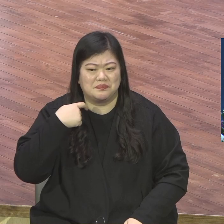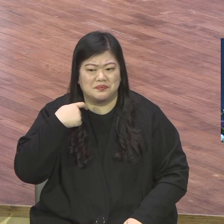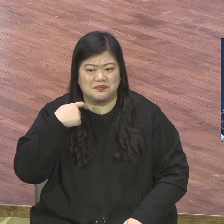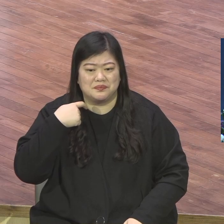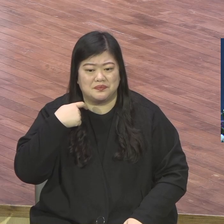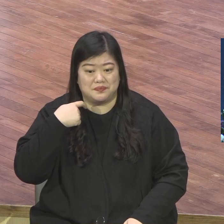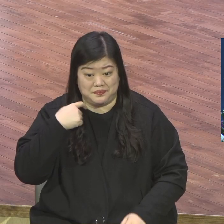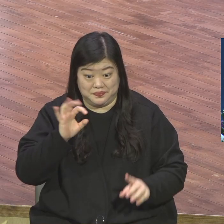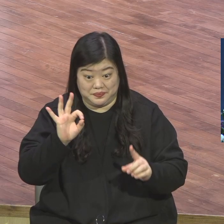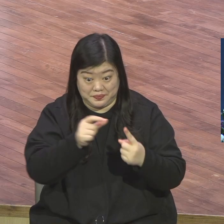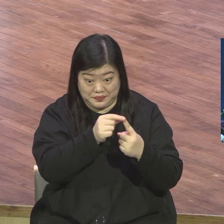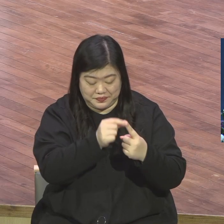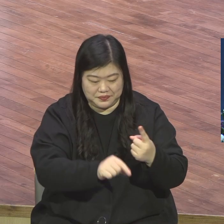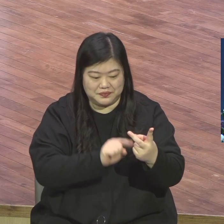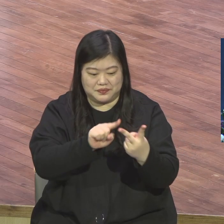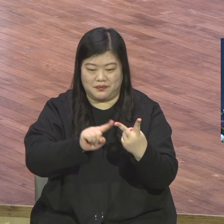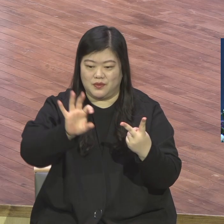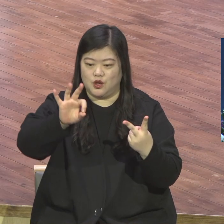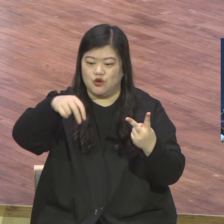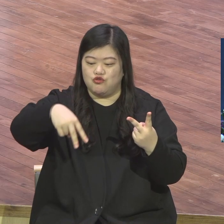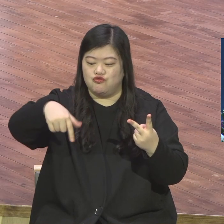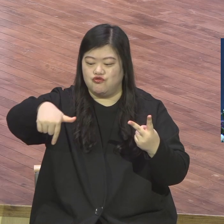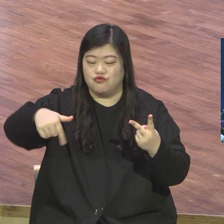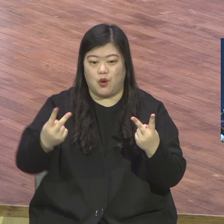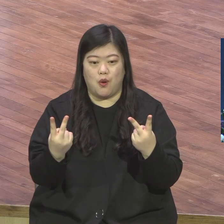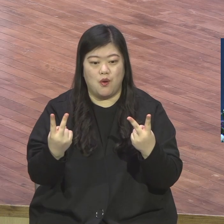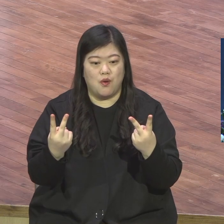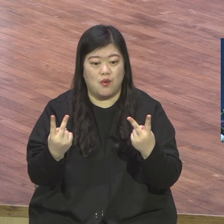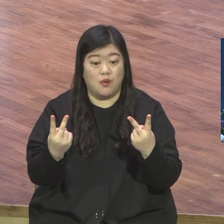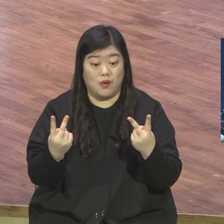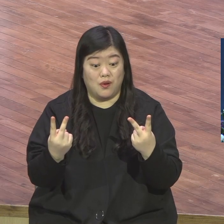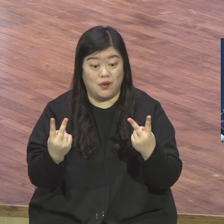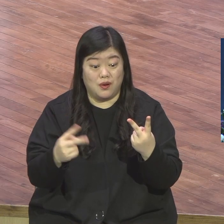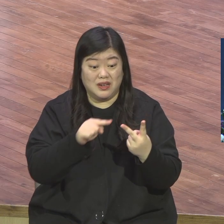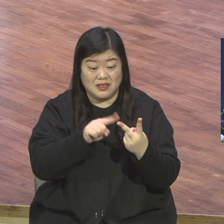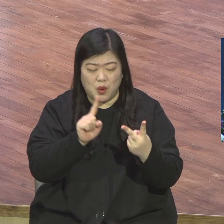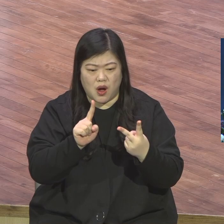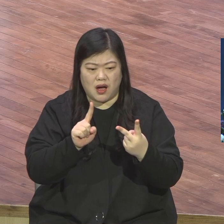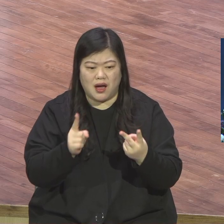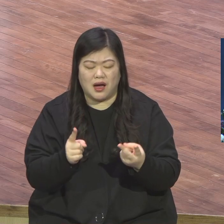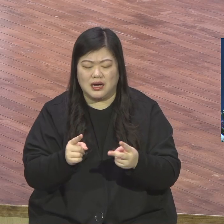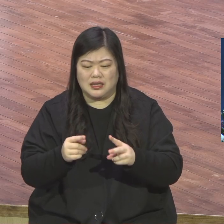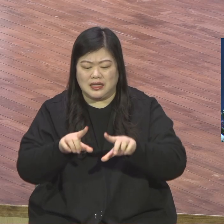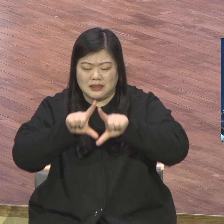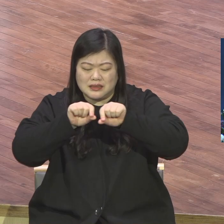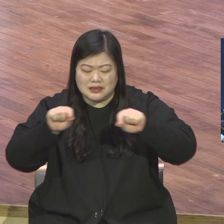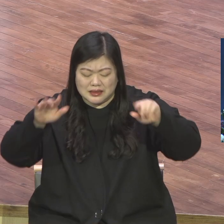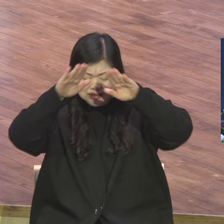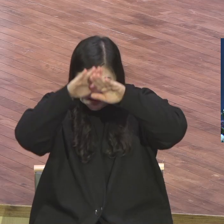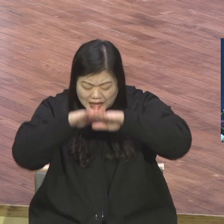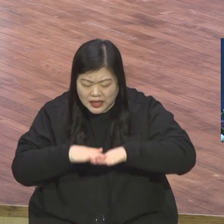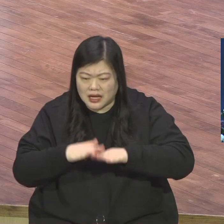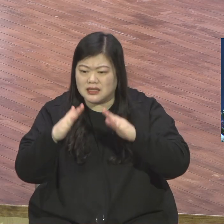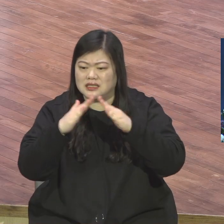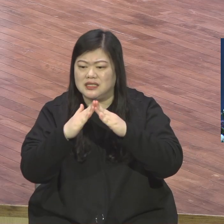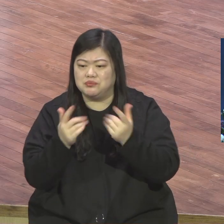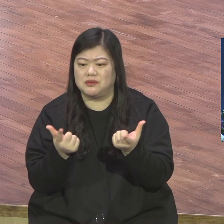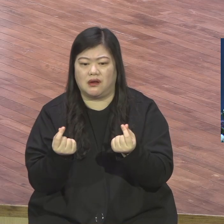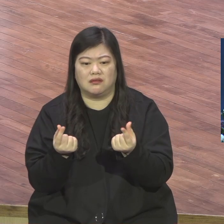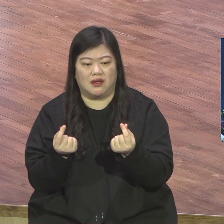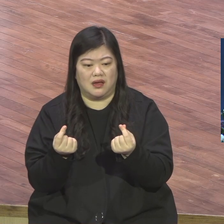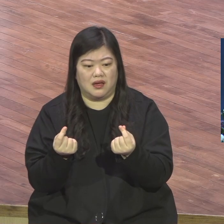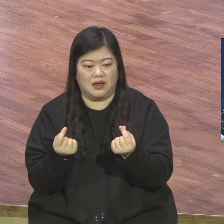그리고 이 유교는 이 제사집이라고 그렇게 표현해서 제사집이다. 유교를 신봉하는